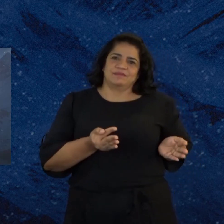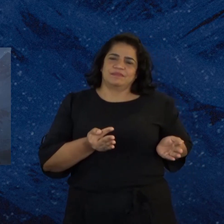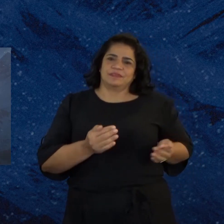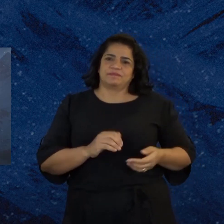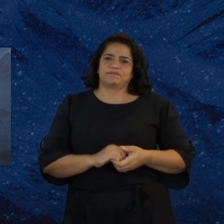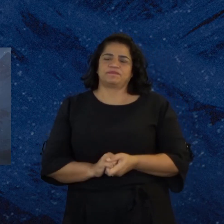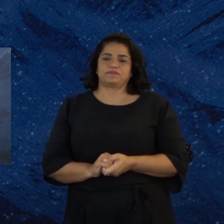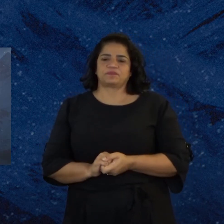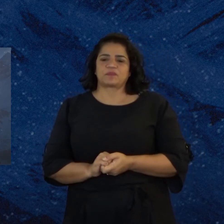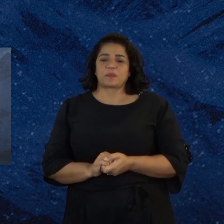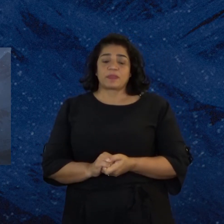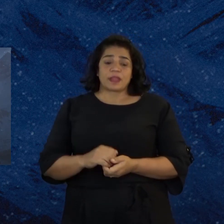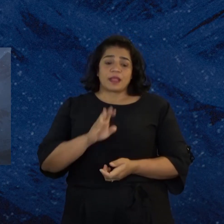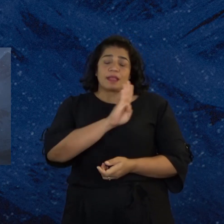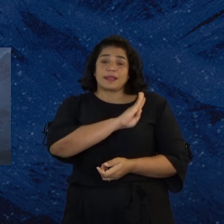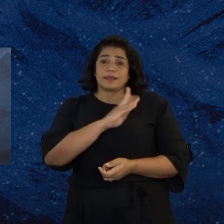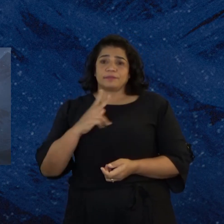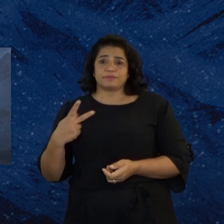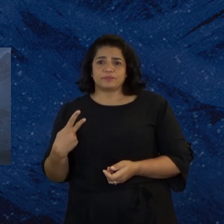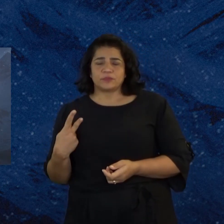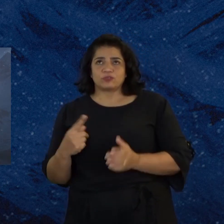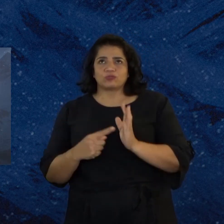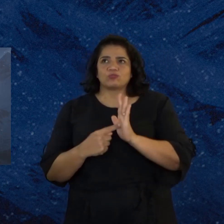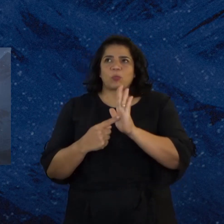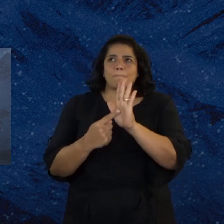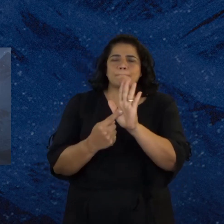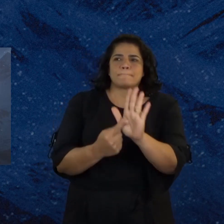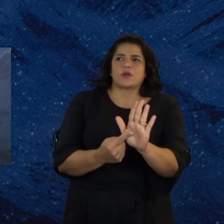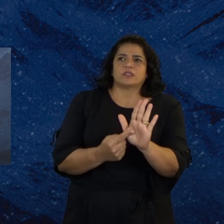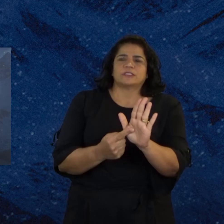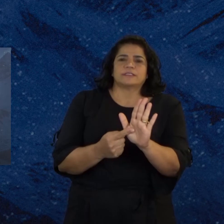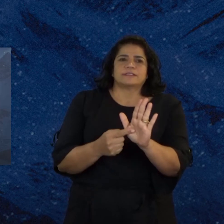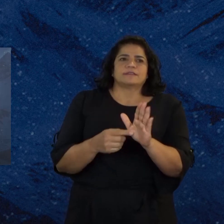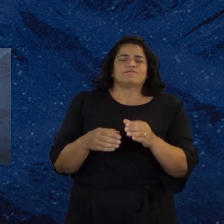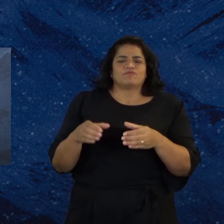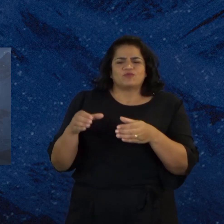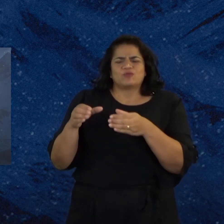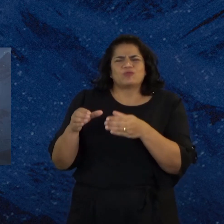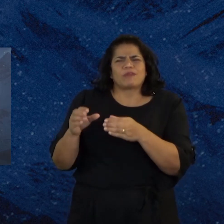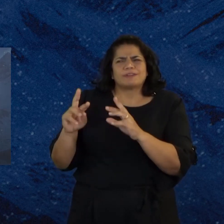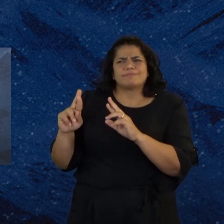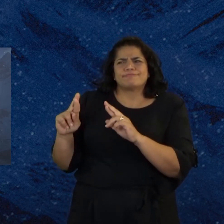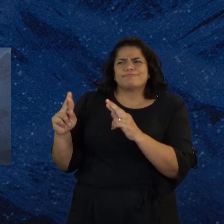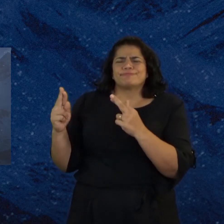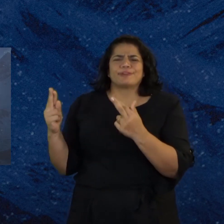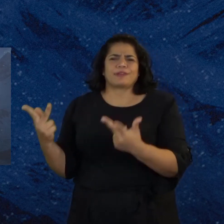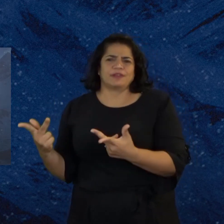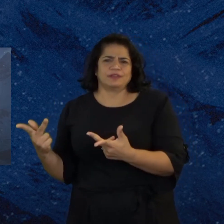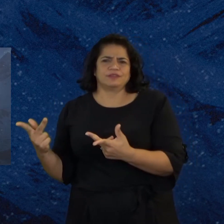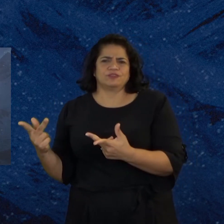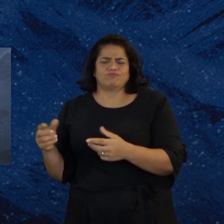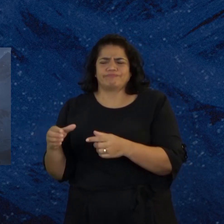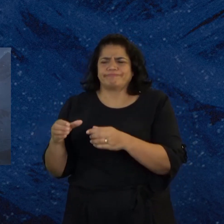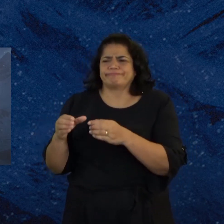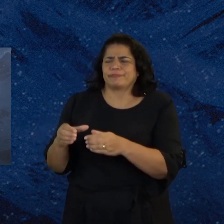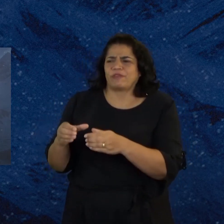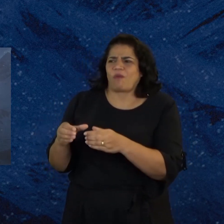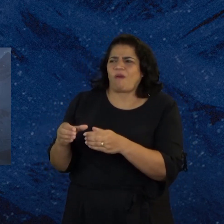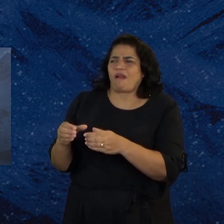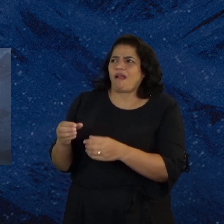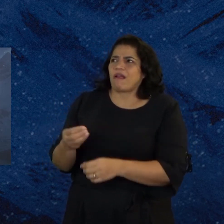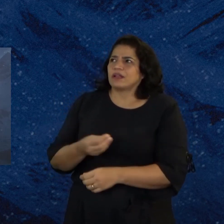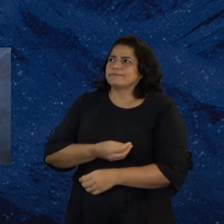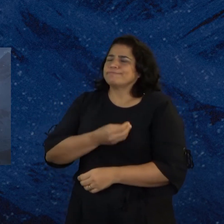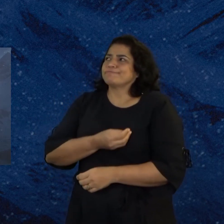dimensão. A dimensão onde Deus está. A dimensão onde Deus vive. Essa dimensão que nós estamos aqui,